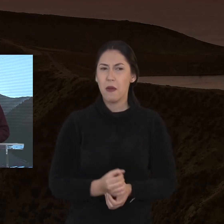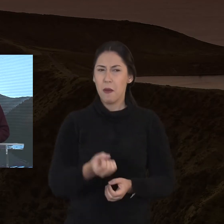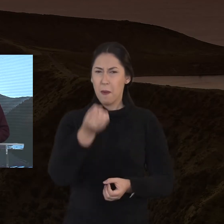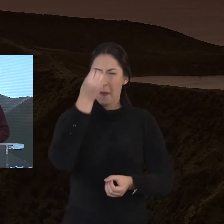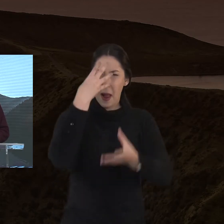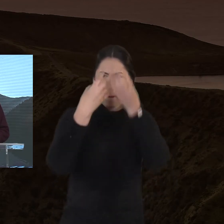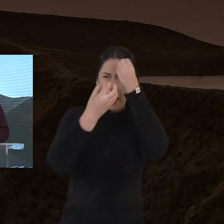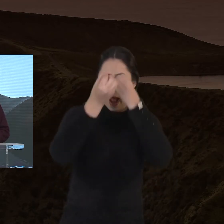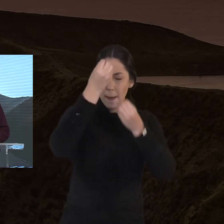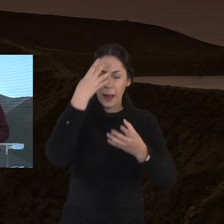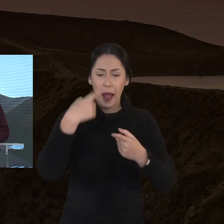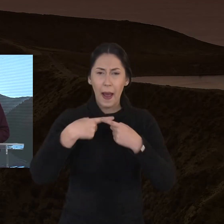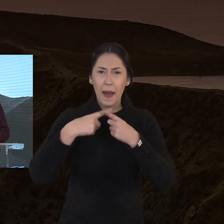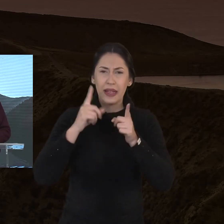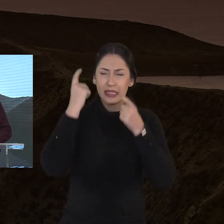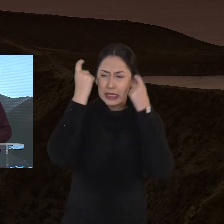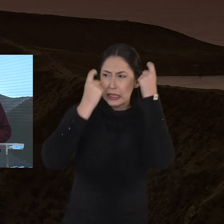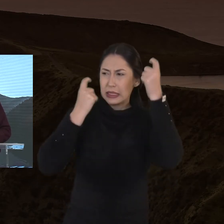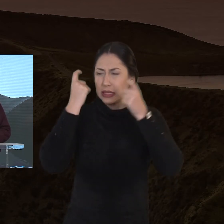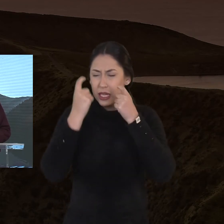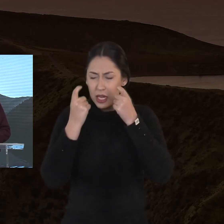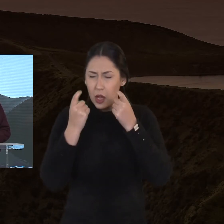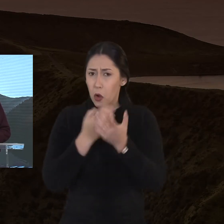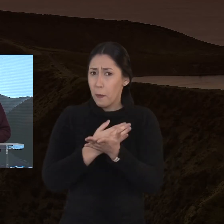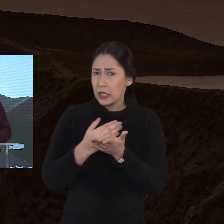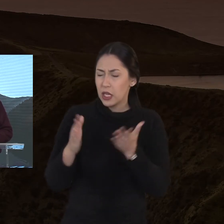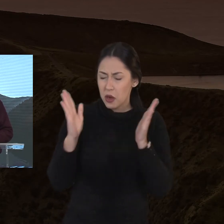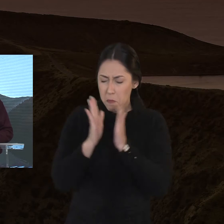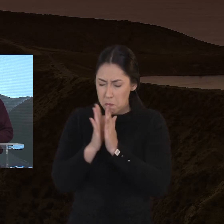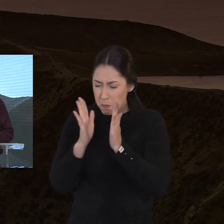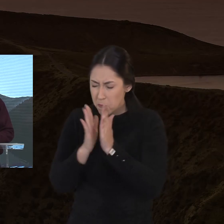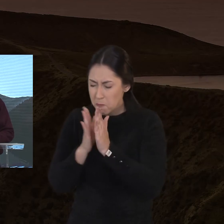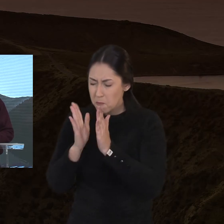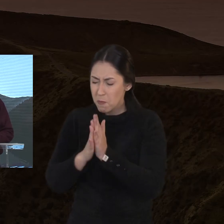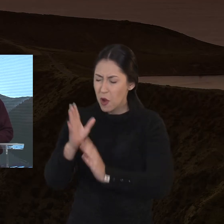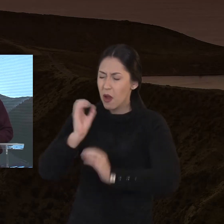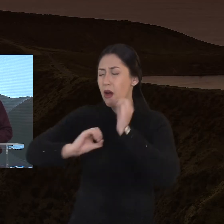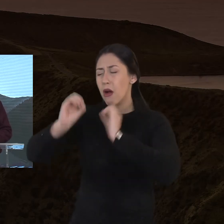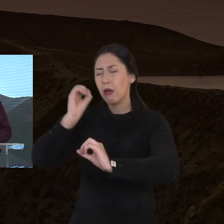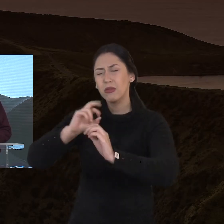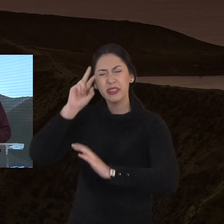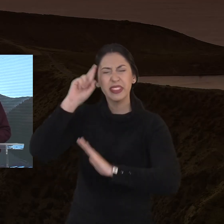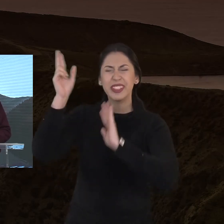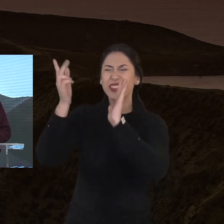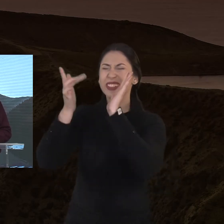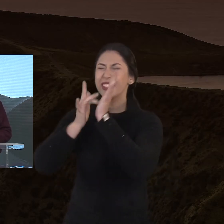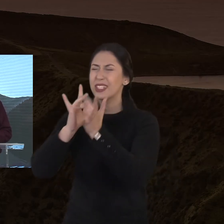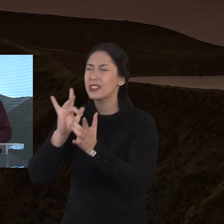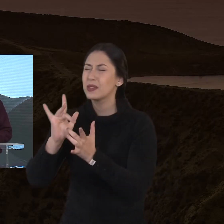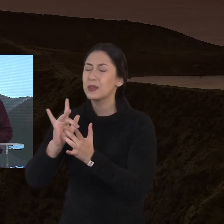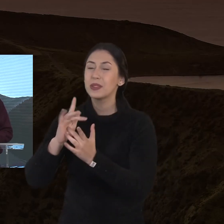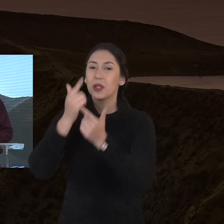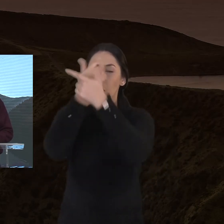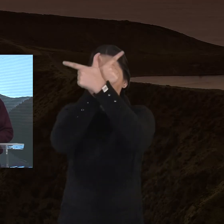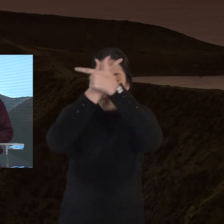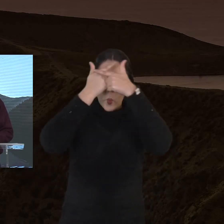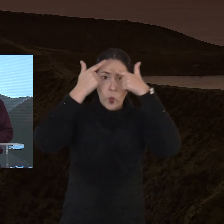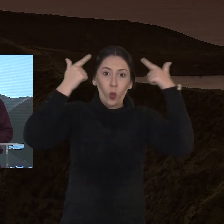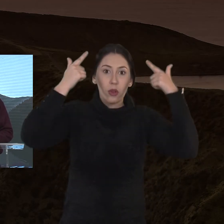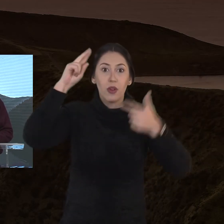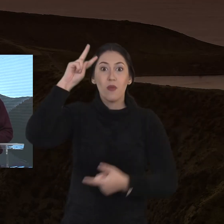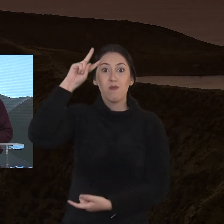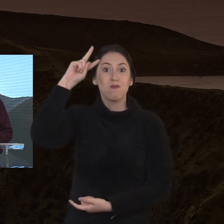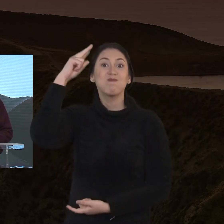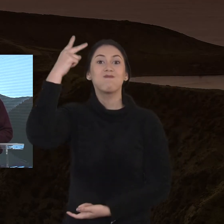libertaram invocando o nome do senhor e orando lendo a palavra então hoje nós precisamos realmente irmãos queridos exercitar o